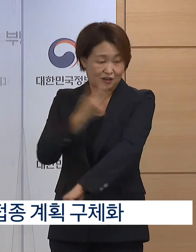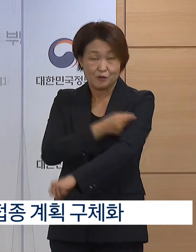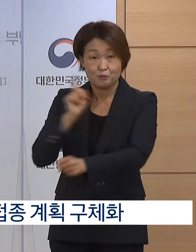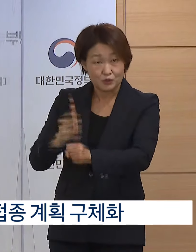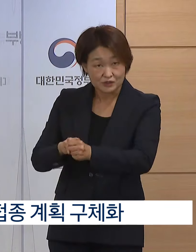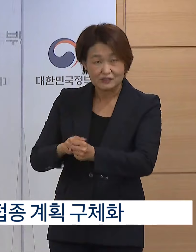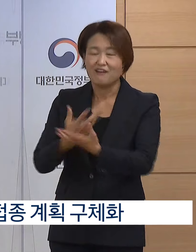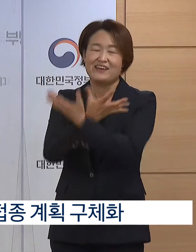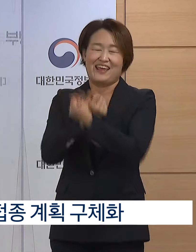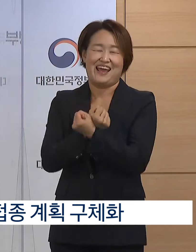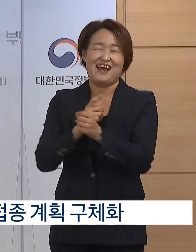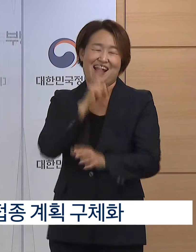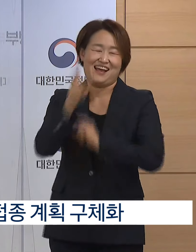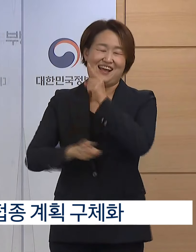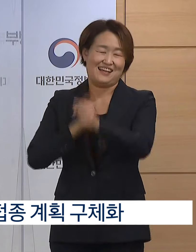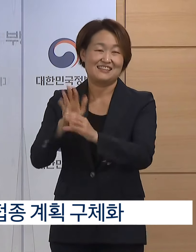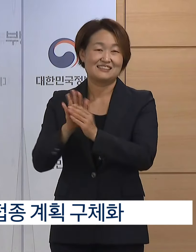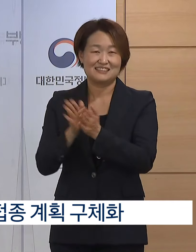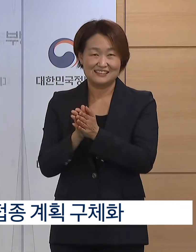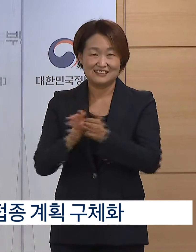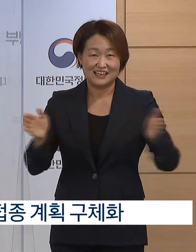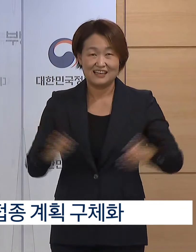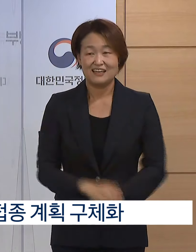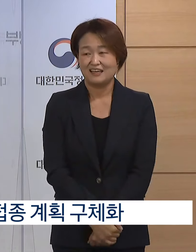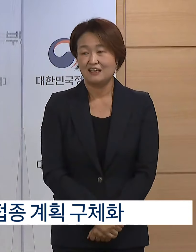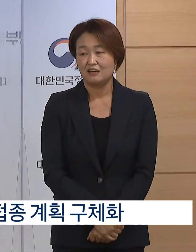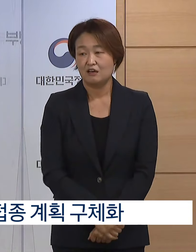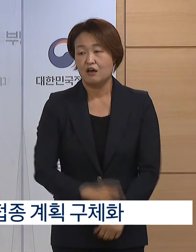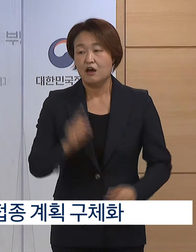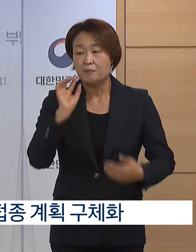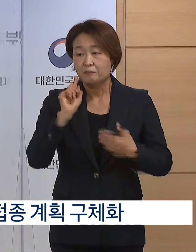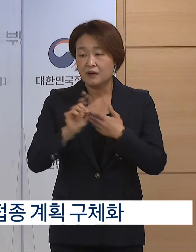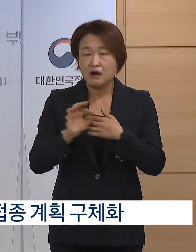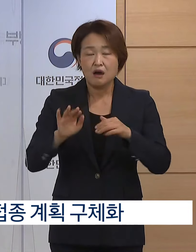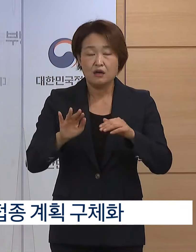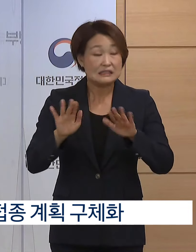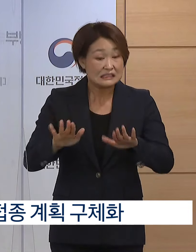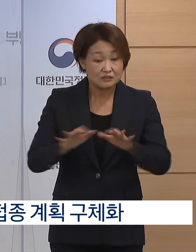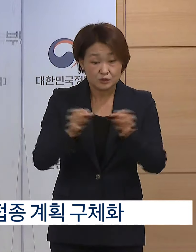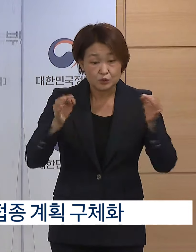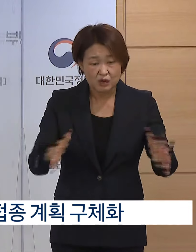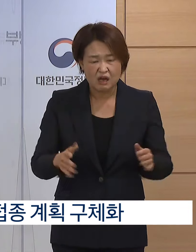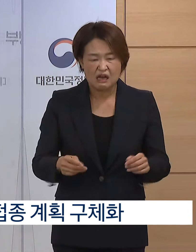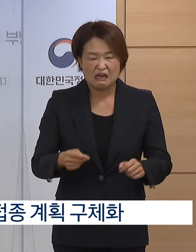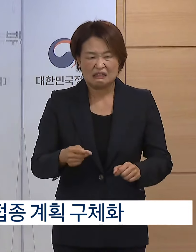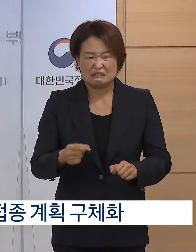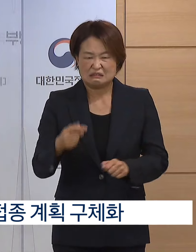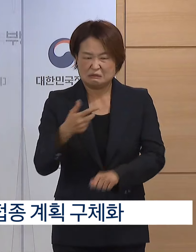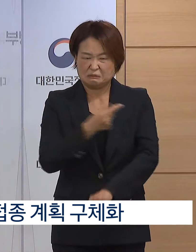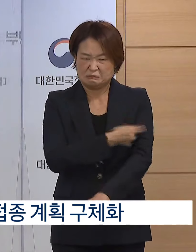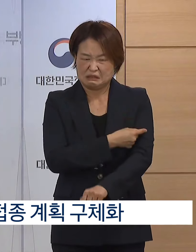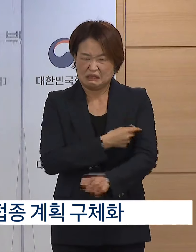시작됩니다. mRNA 백신에 대한 이상 반응 우려로 그간 기초접종을 꺼리신